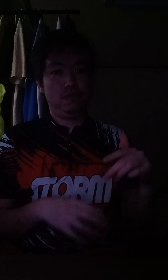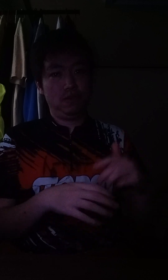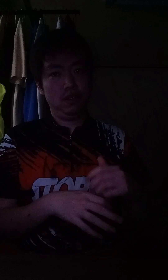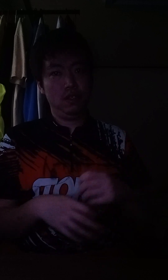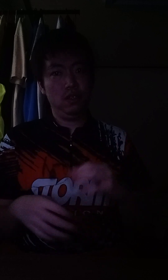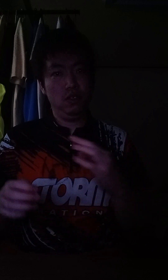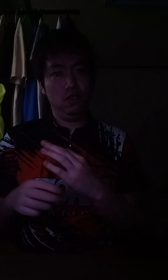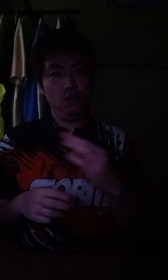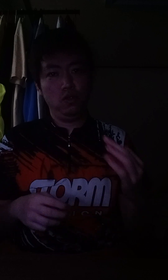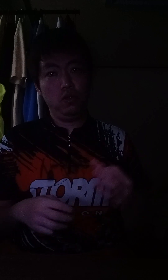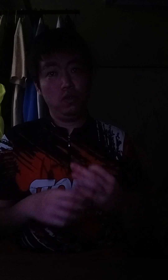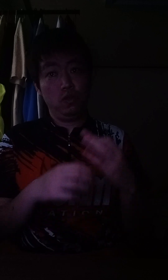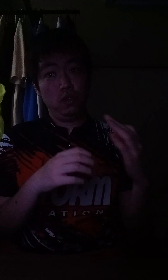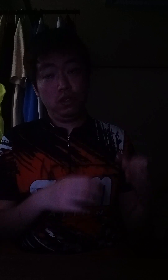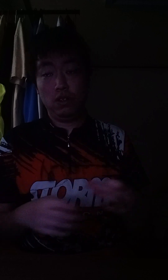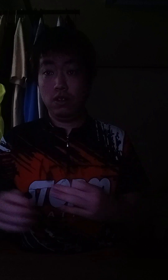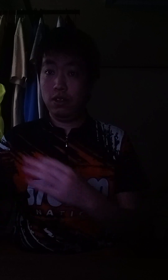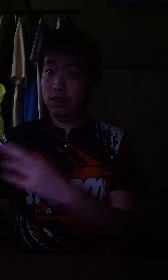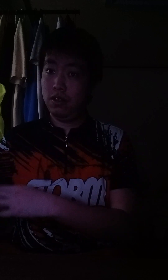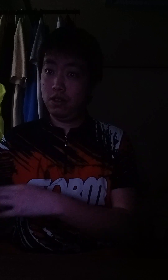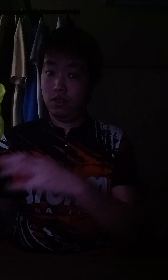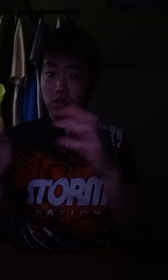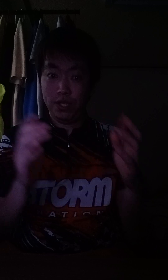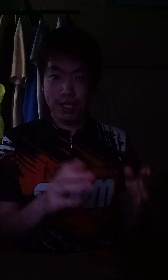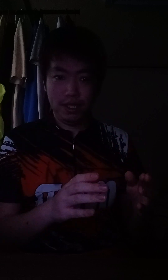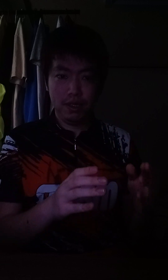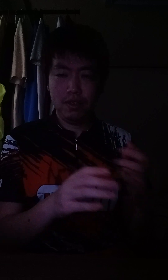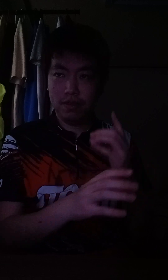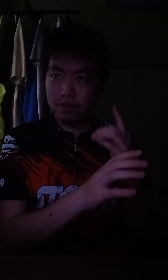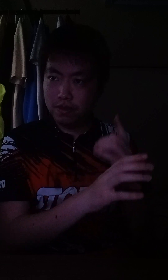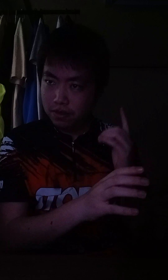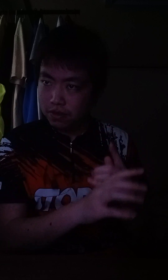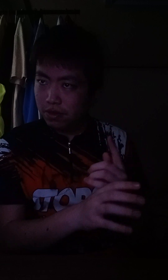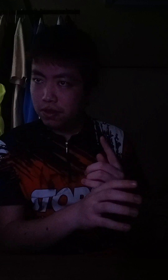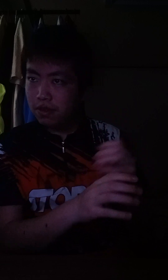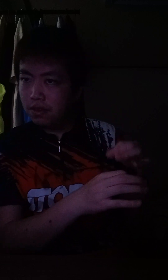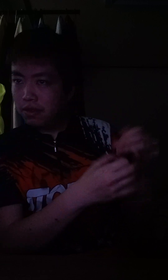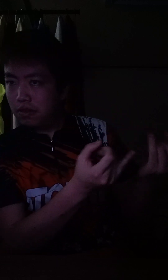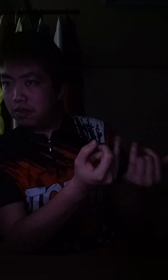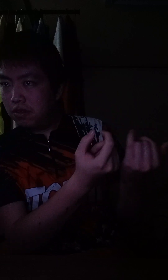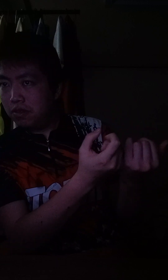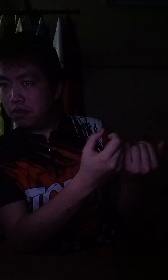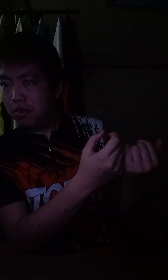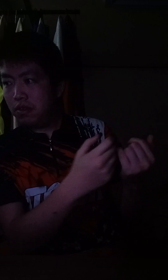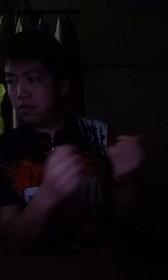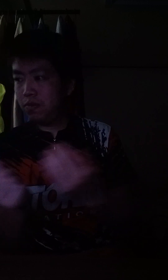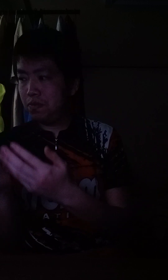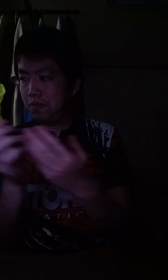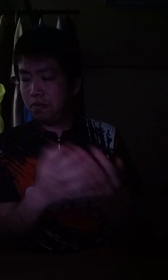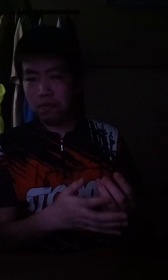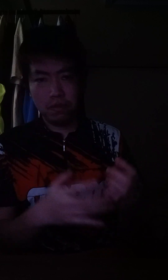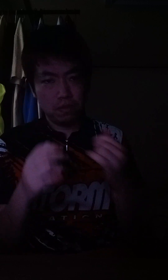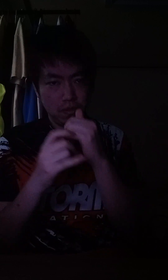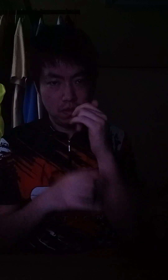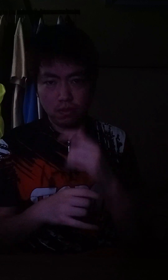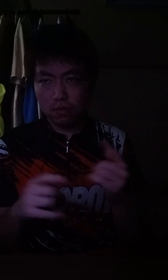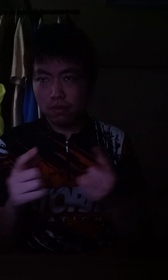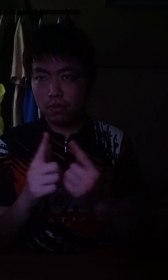여러 가지 입퇴원을 반복한 것 이런 것들도 어느 정도 좋지 않은 영향을 줄